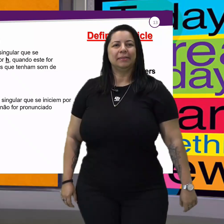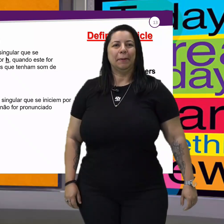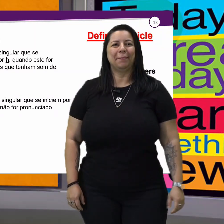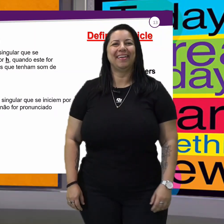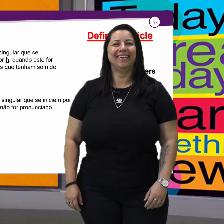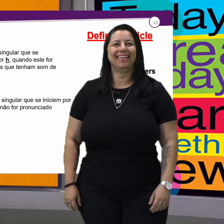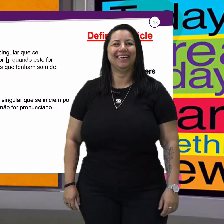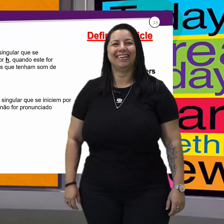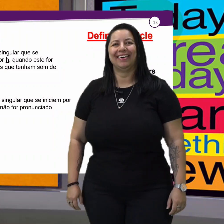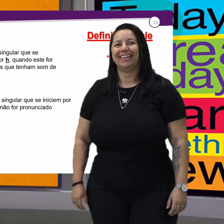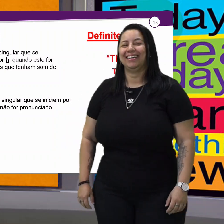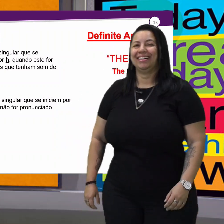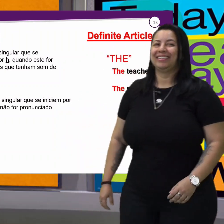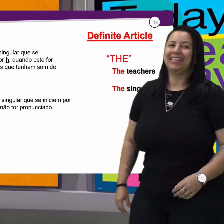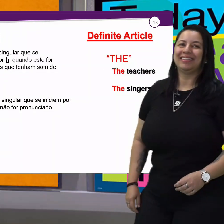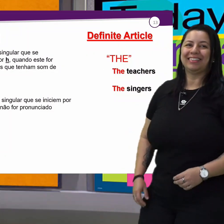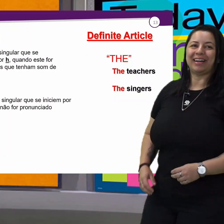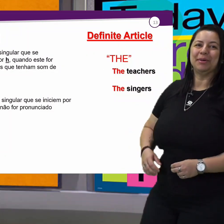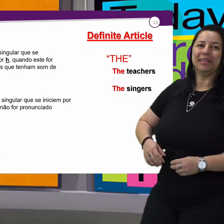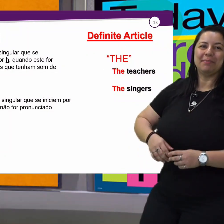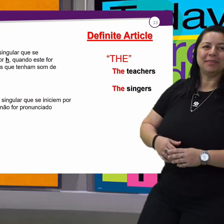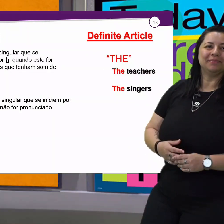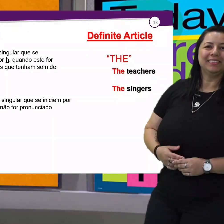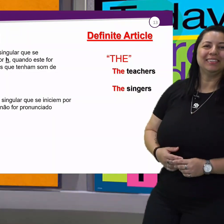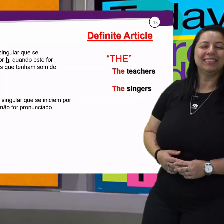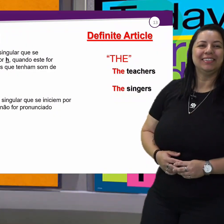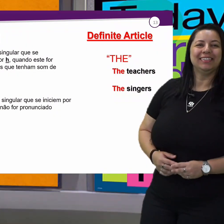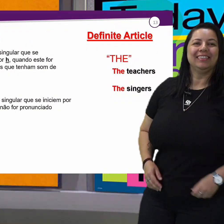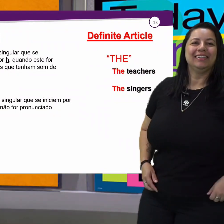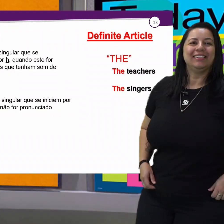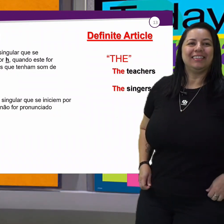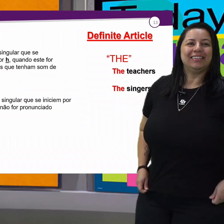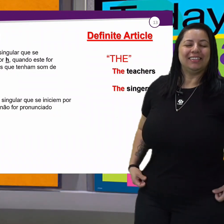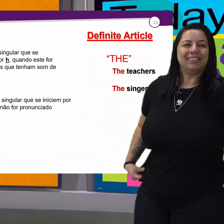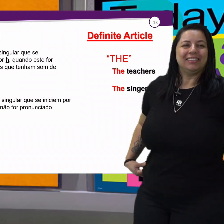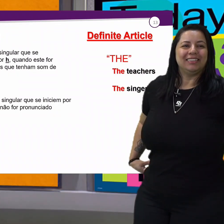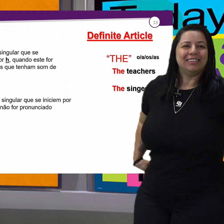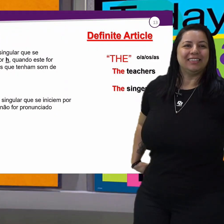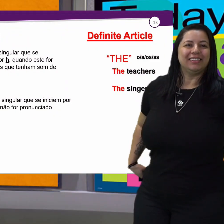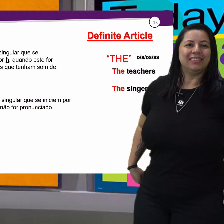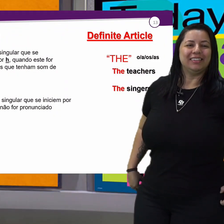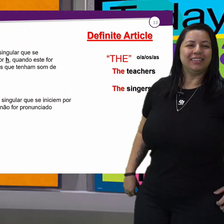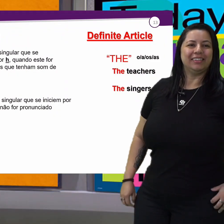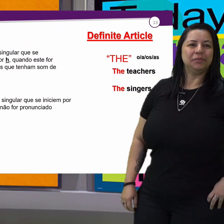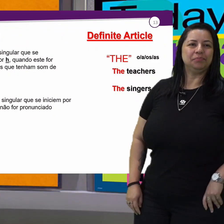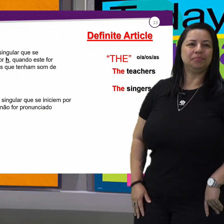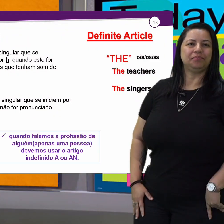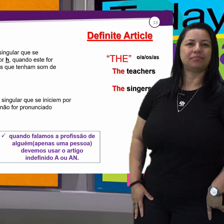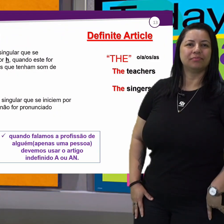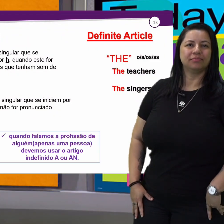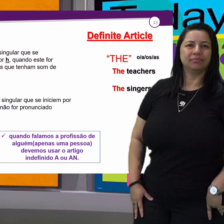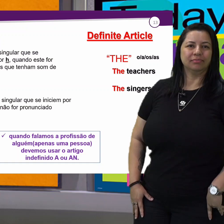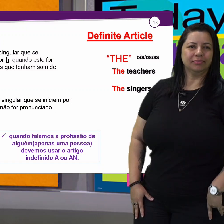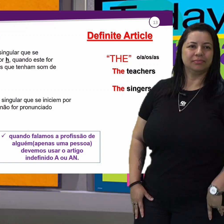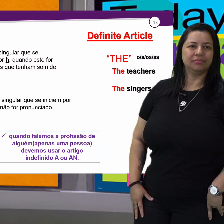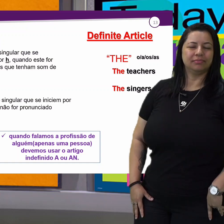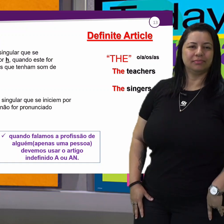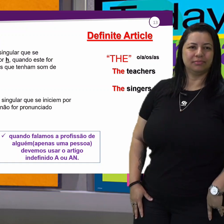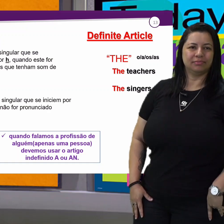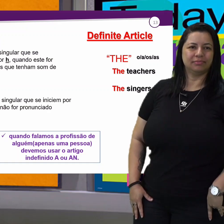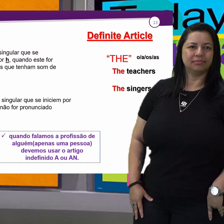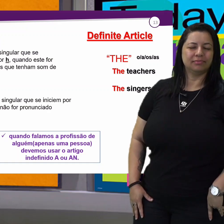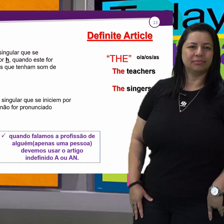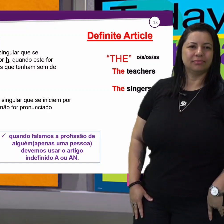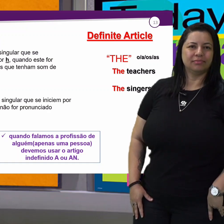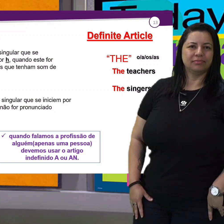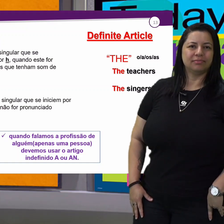para falar. Essa aula vai passar um pouquinho aí do tempo. Tá acabando. Olha aí, ó. Tradução que não apareceu, uma para vocês aqui. E essa